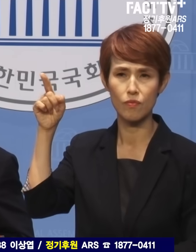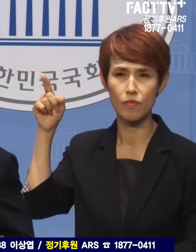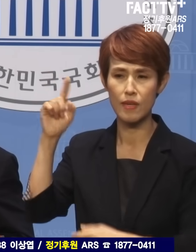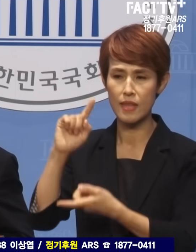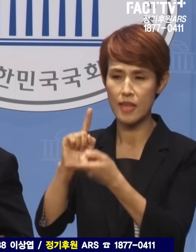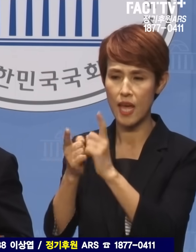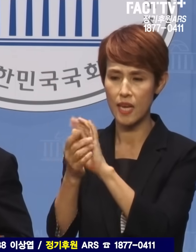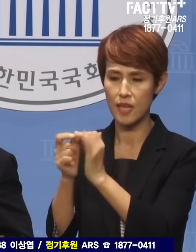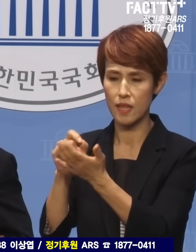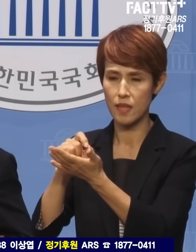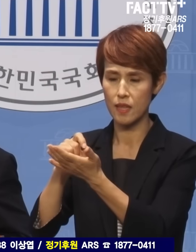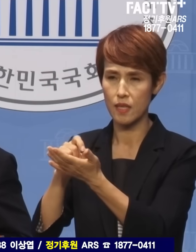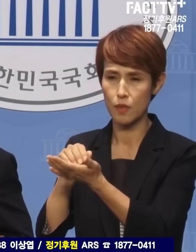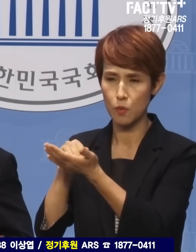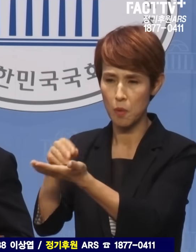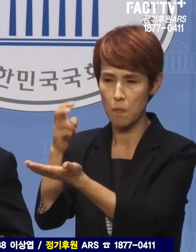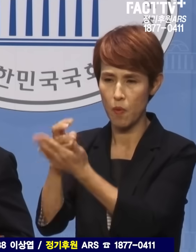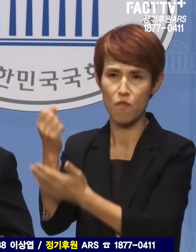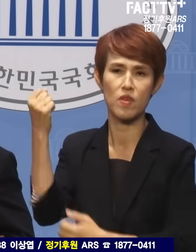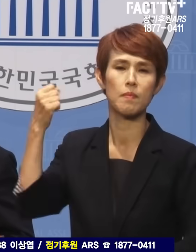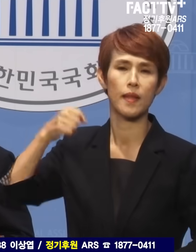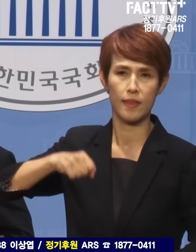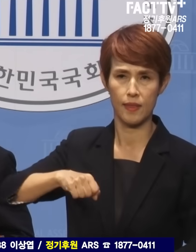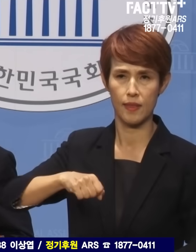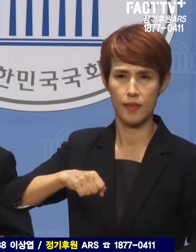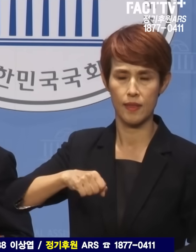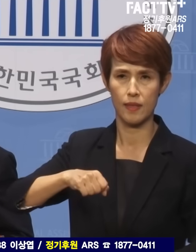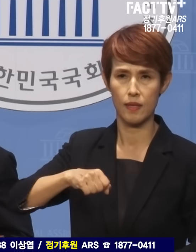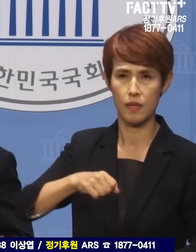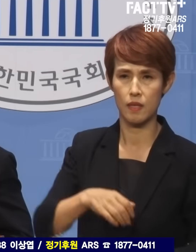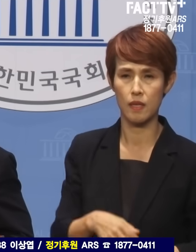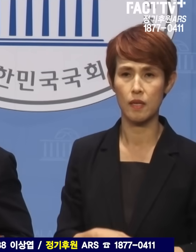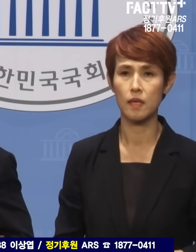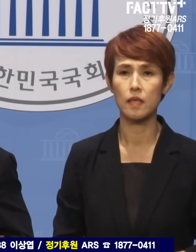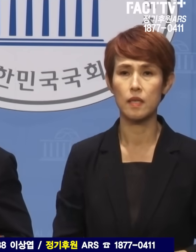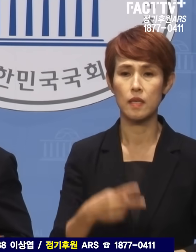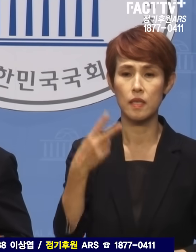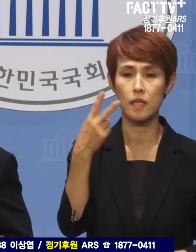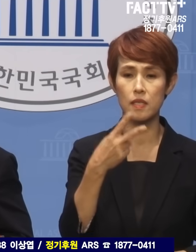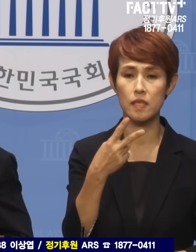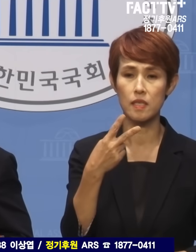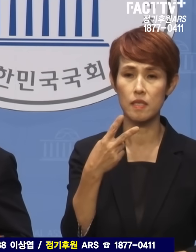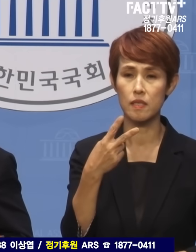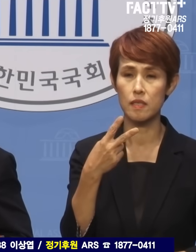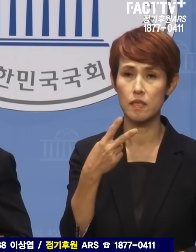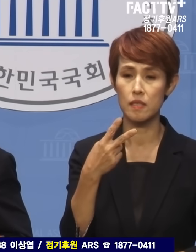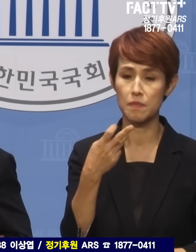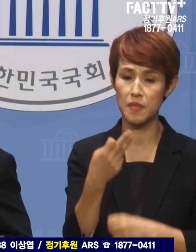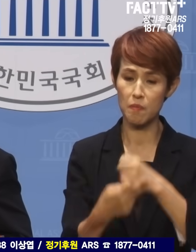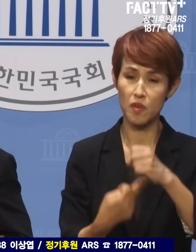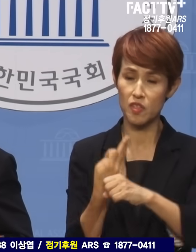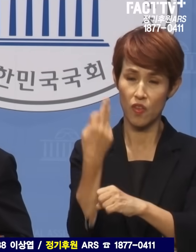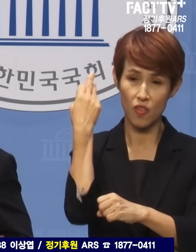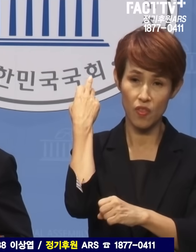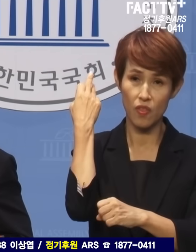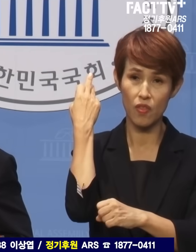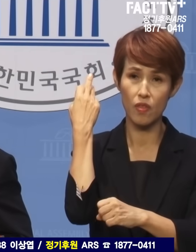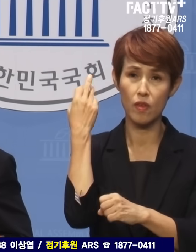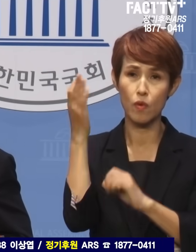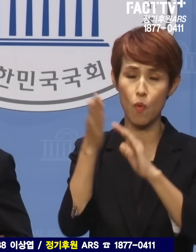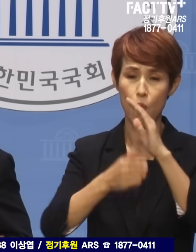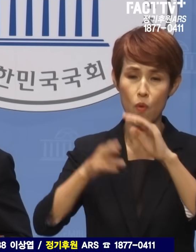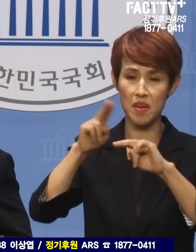등록법 위반 사안이라며 2013년 전 공직을 떠난 민간인 수미 태리의